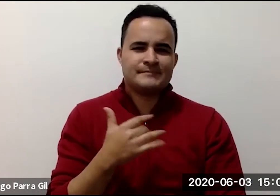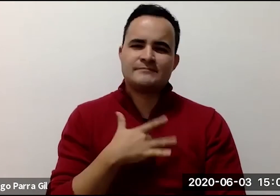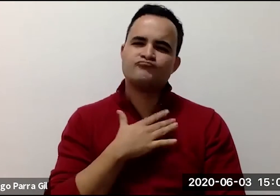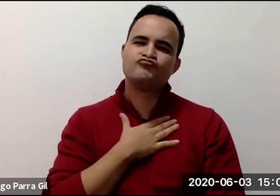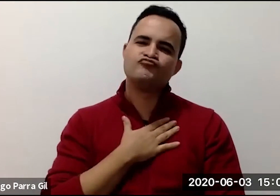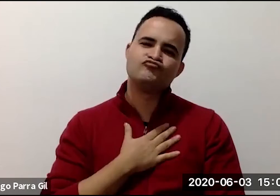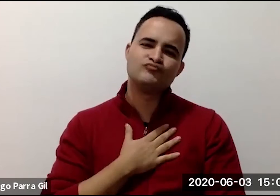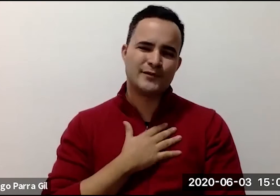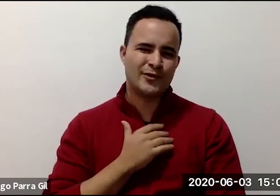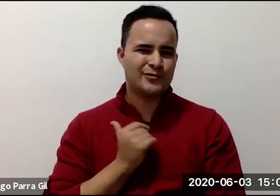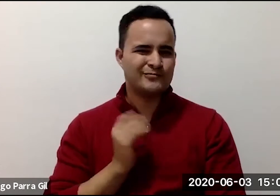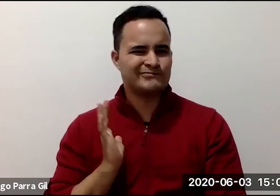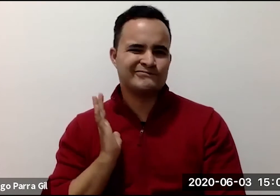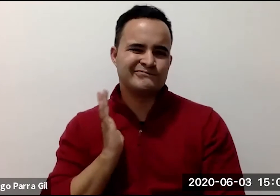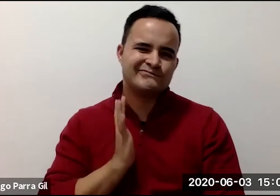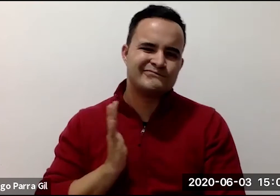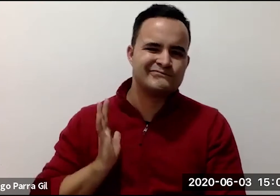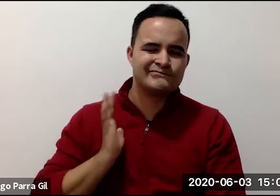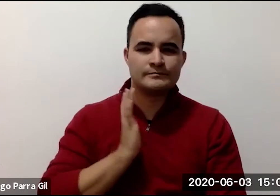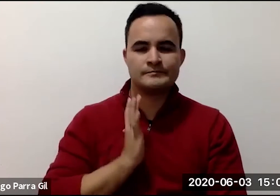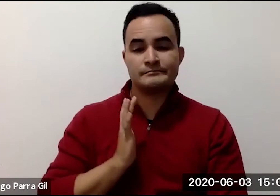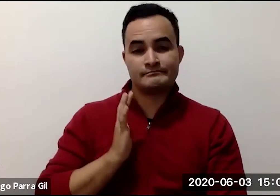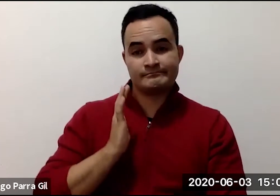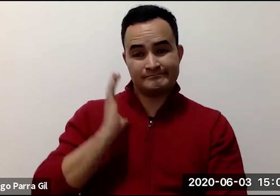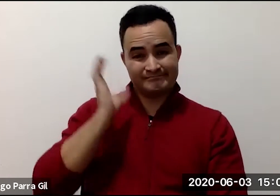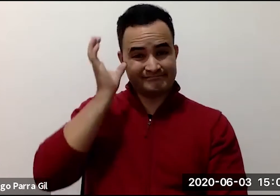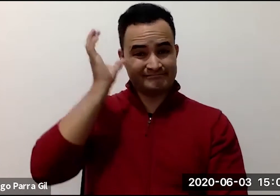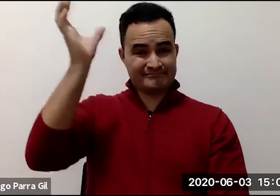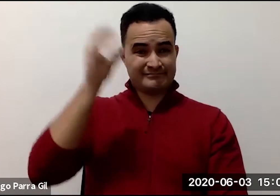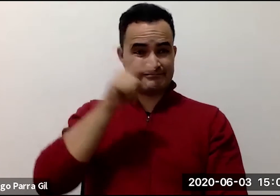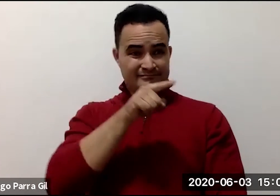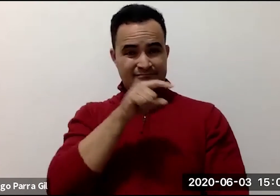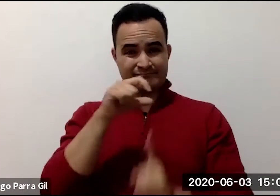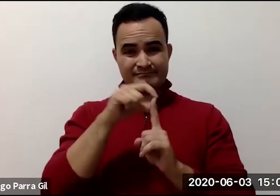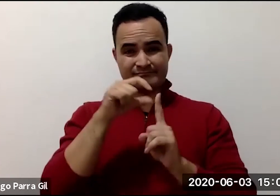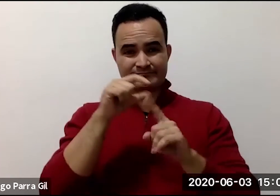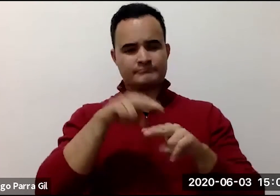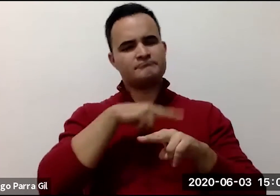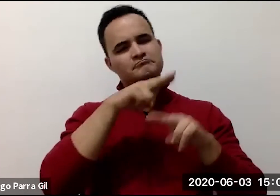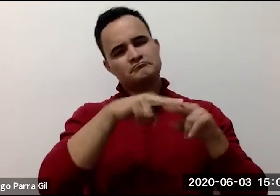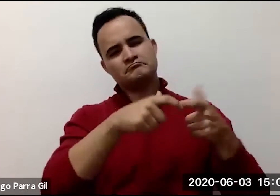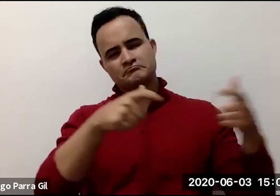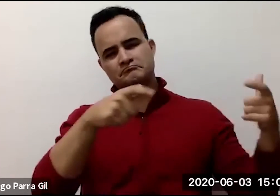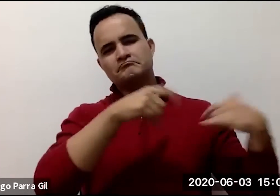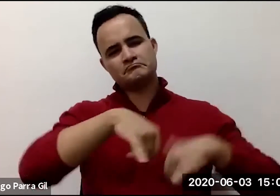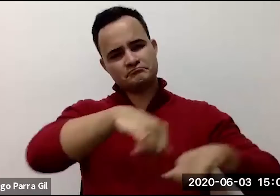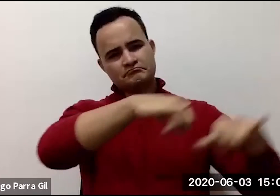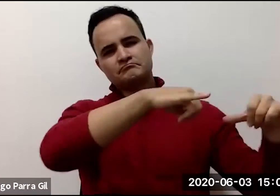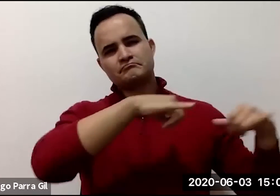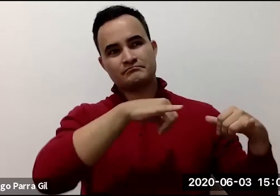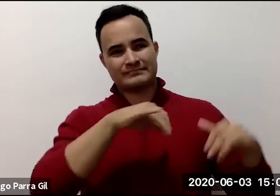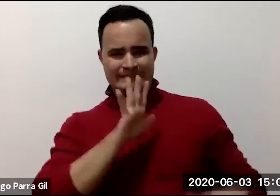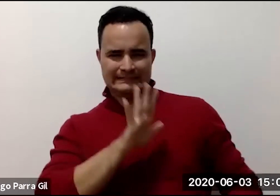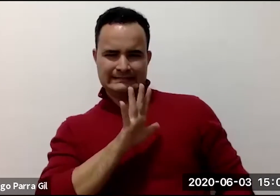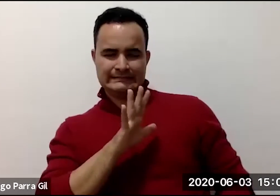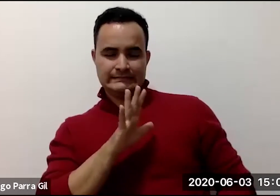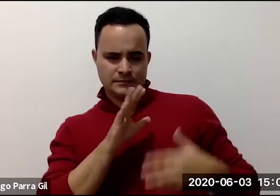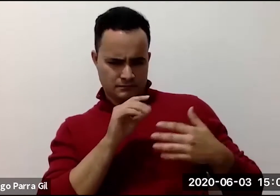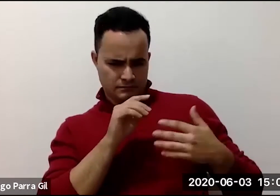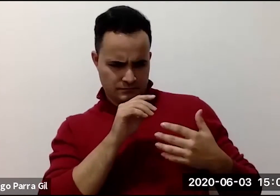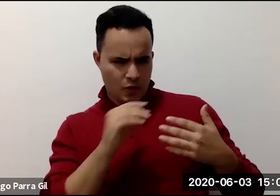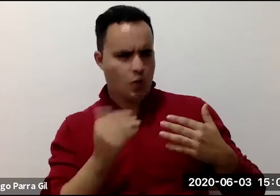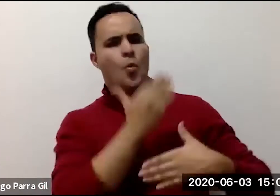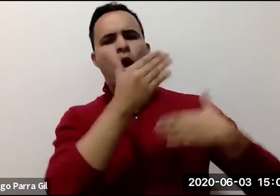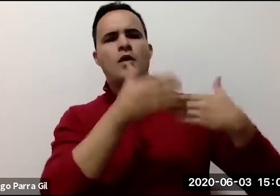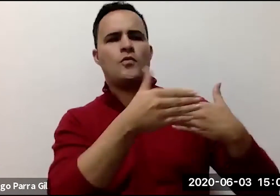especialmente cuando pienso en la palabra normalidad y sobre todo en el significado de la nueva normalidad,